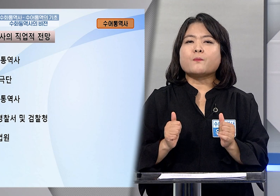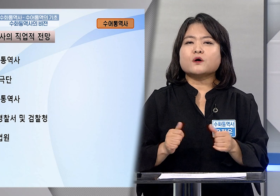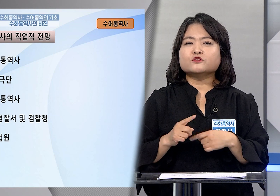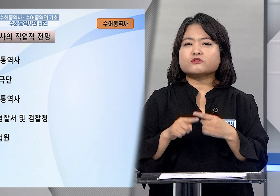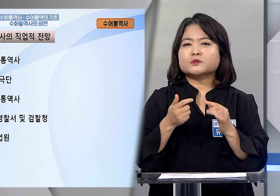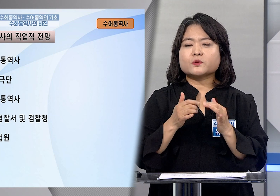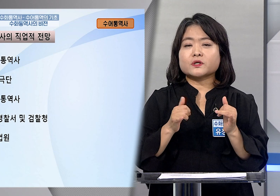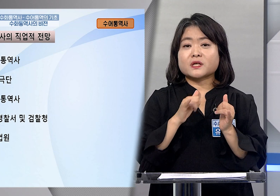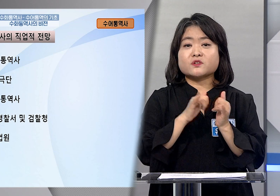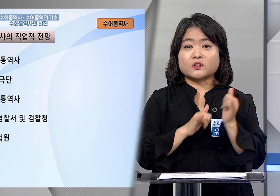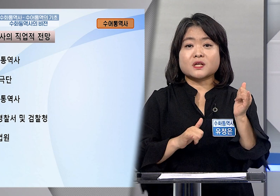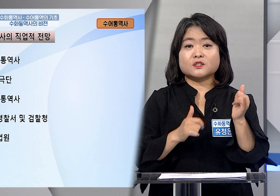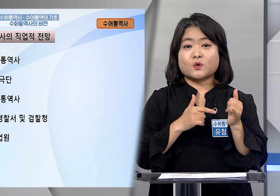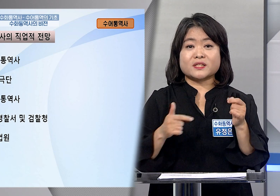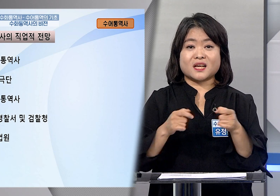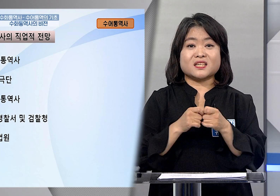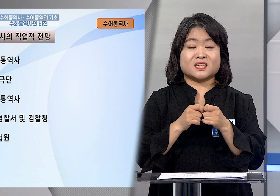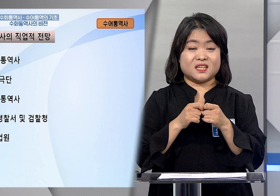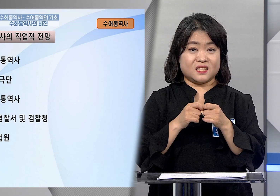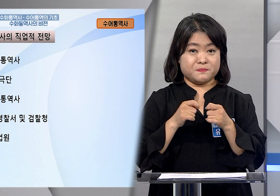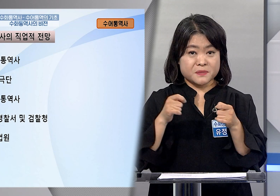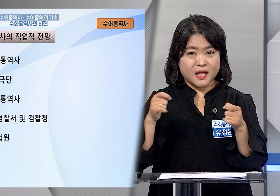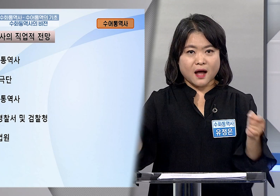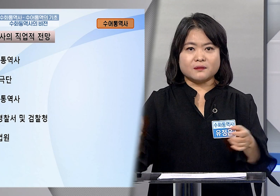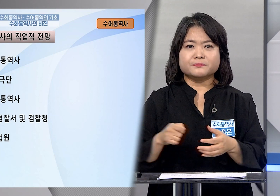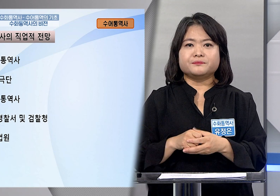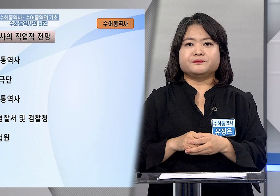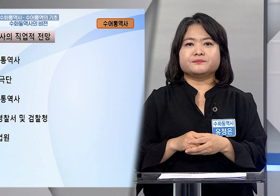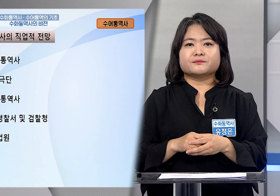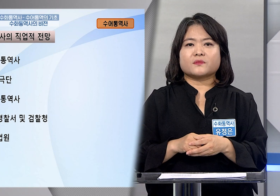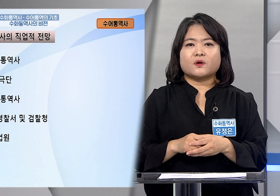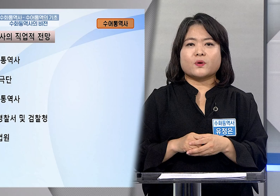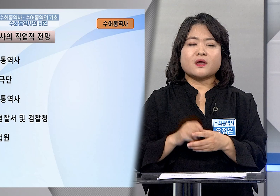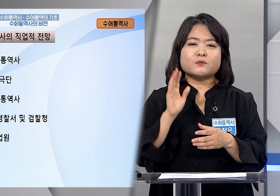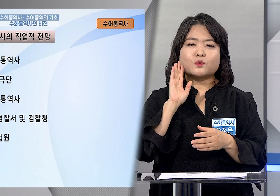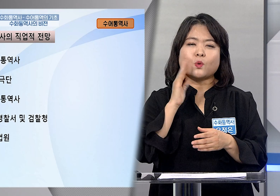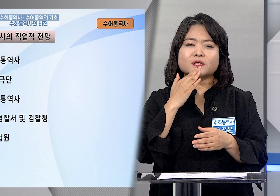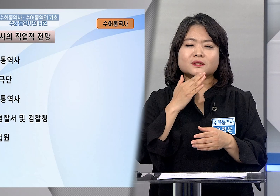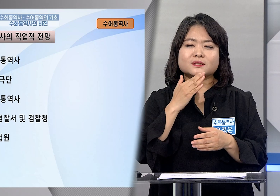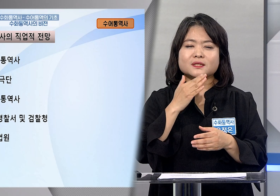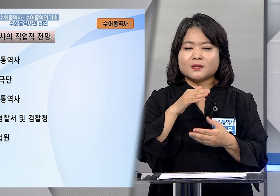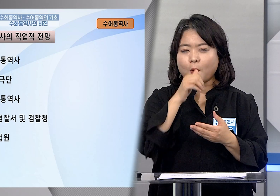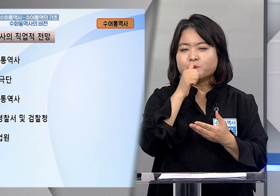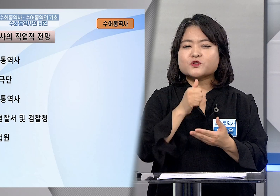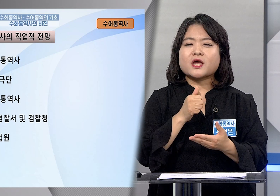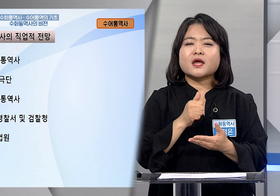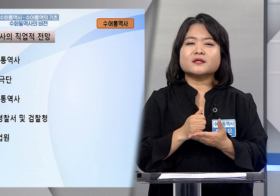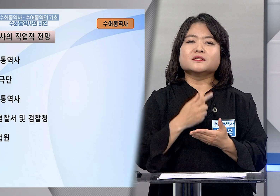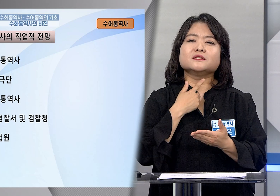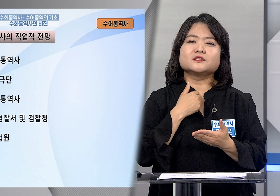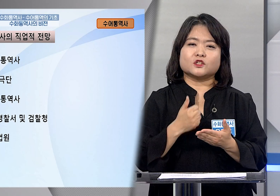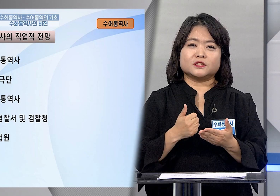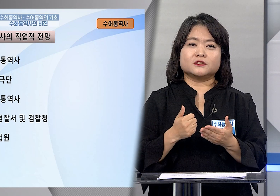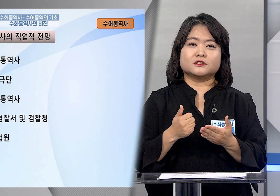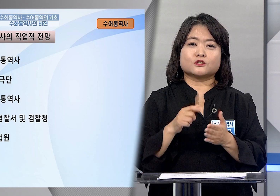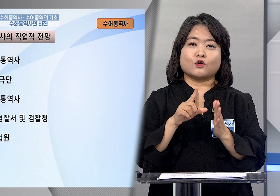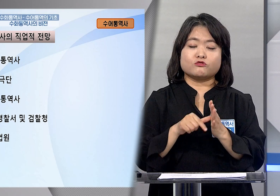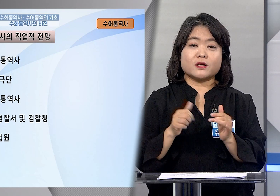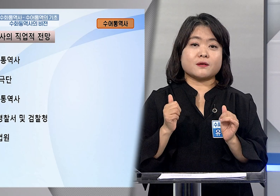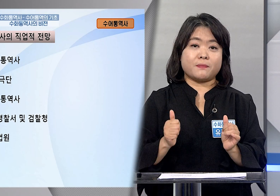법원 수화 통역사의 역사는 굉장히 깁니다. 왜냐하면 농인이 범죄를 저지를 경우에